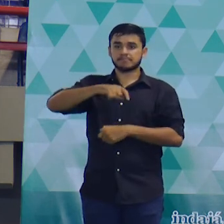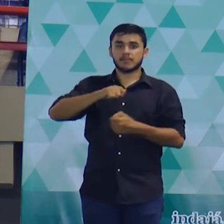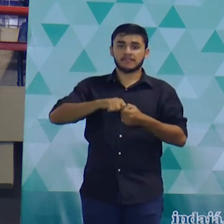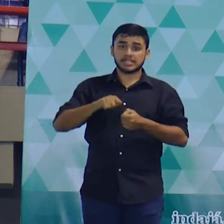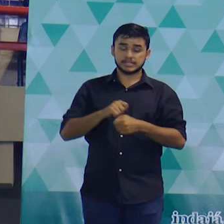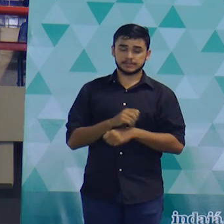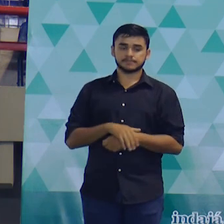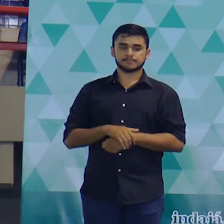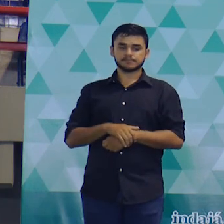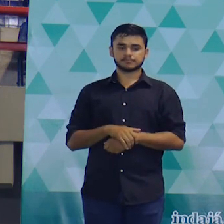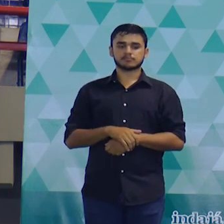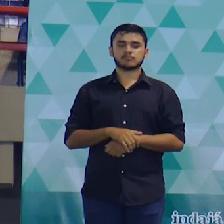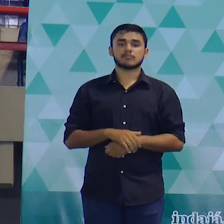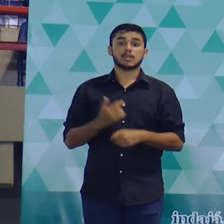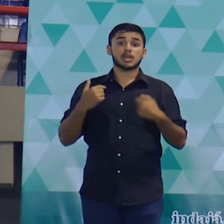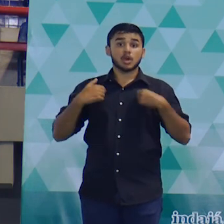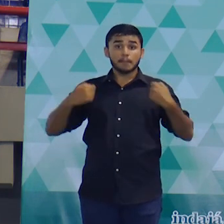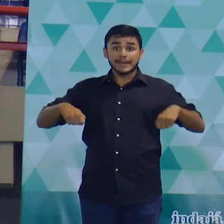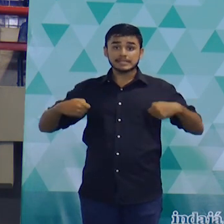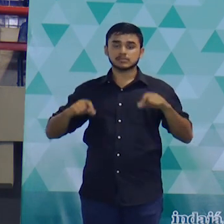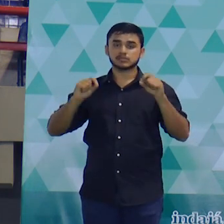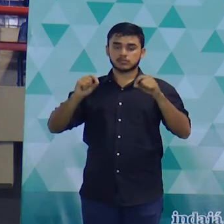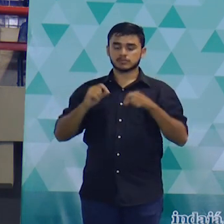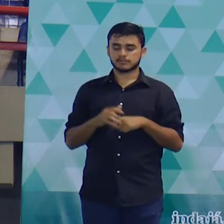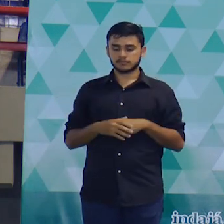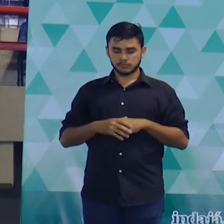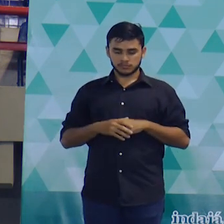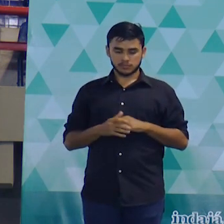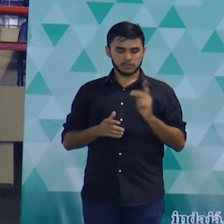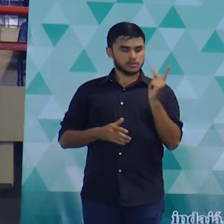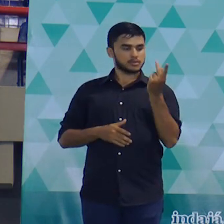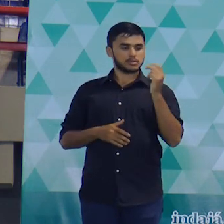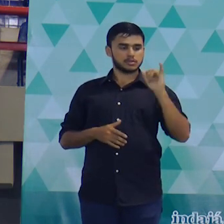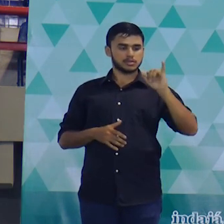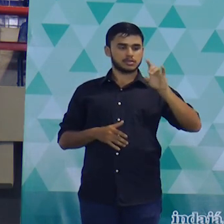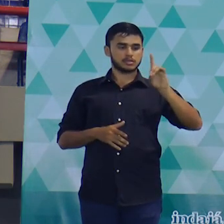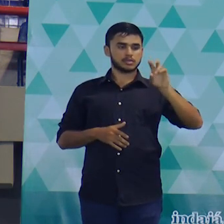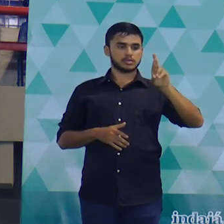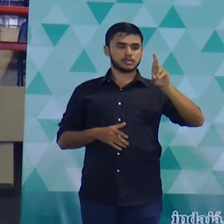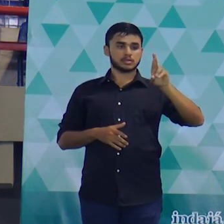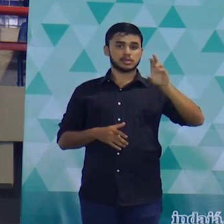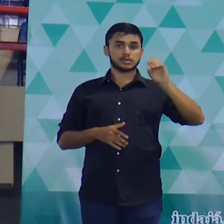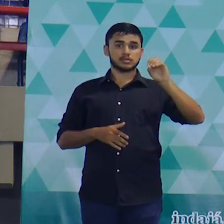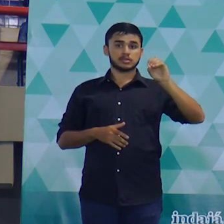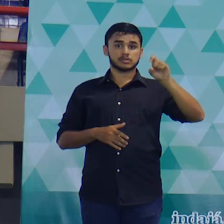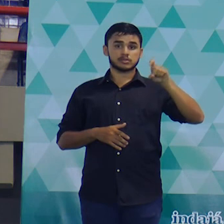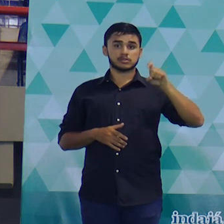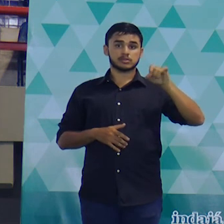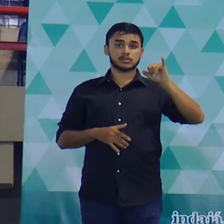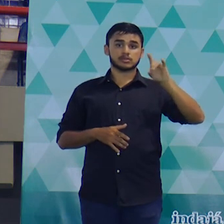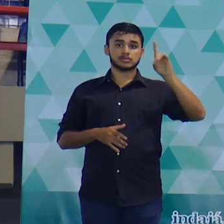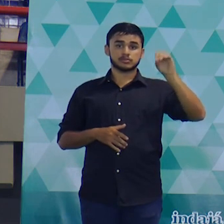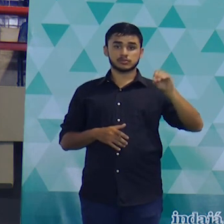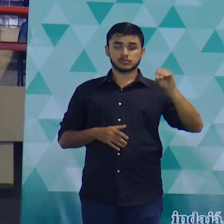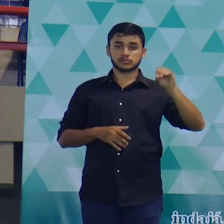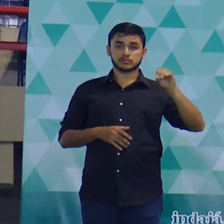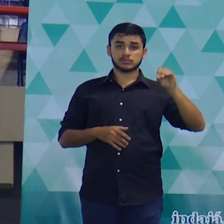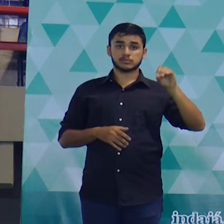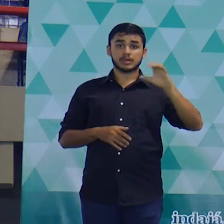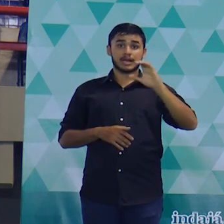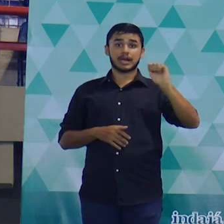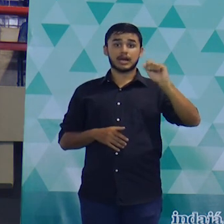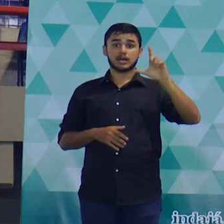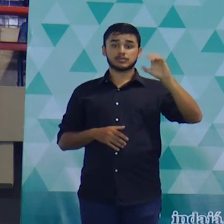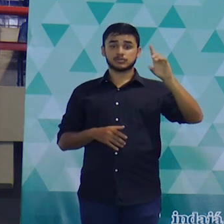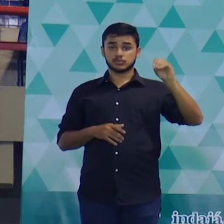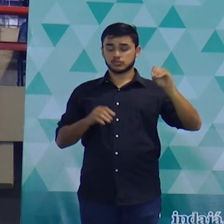diz. Eu preciso misturar hidróxido de cálcio com sulfato de alumínio